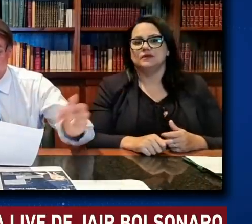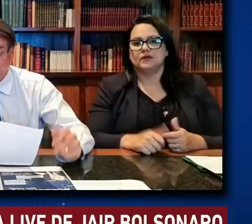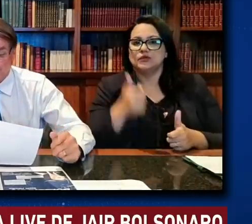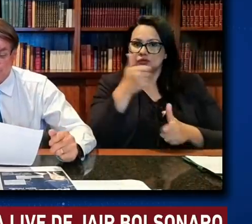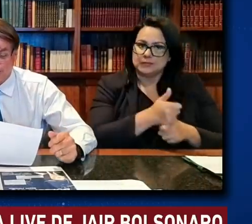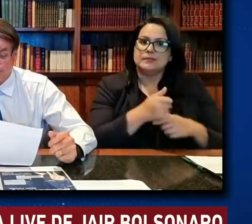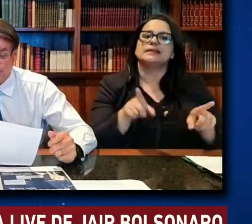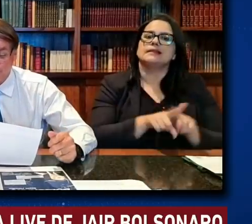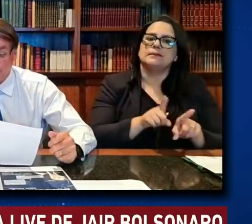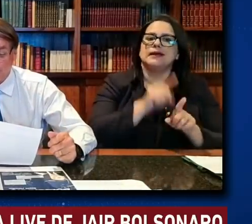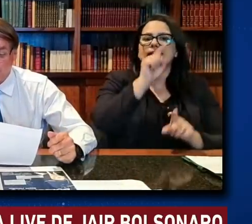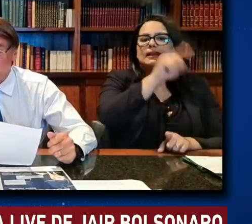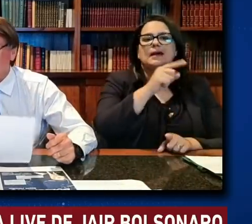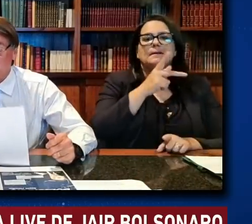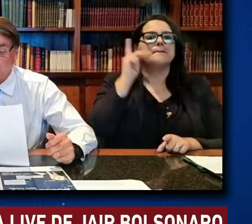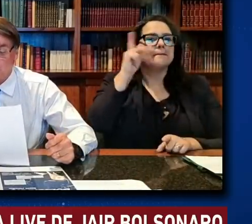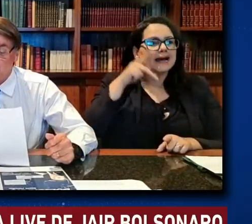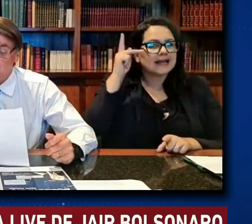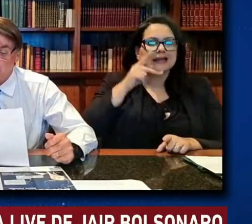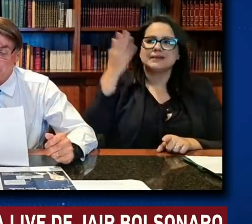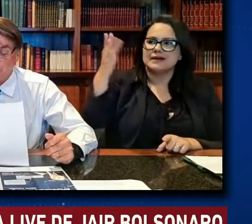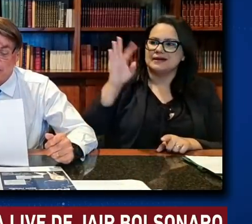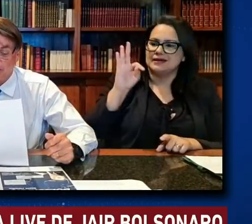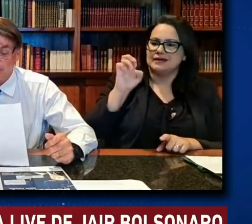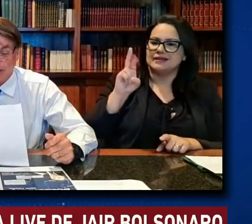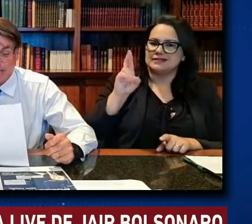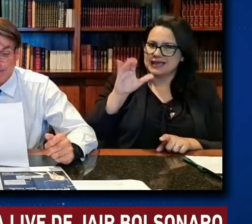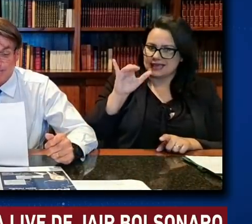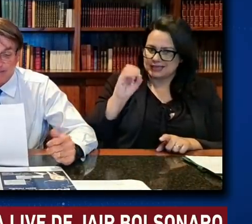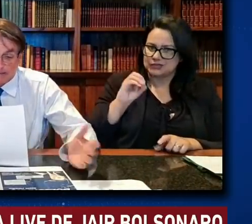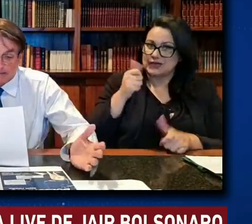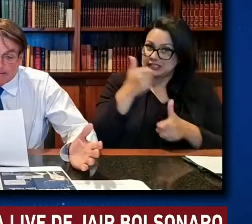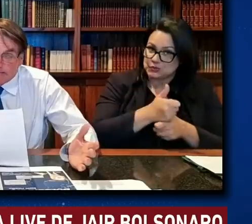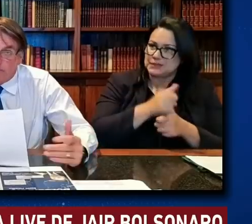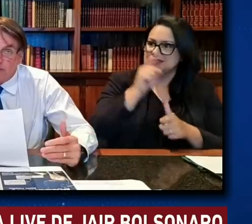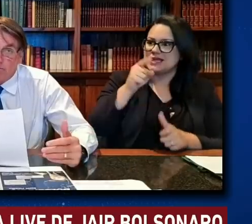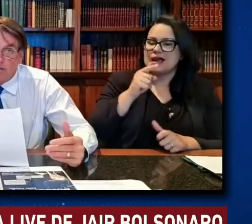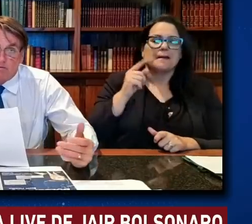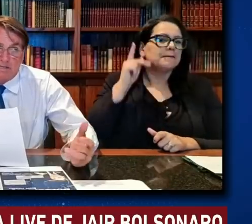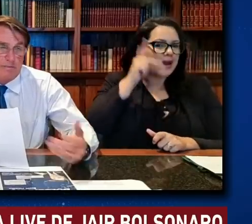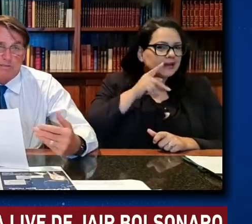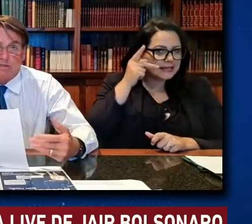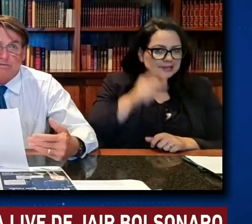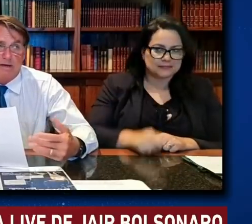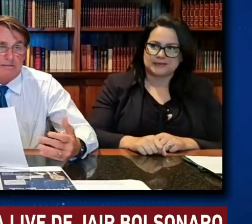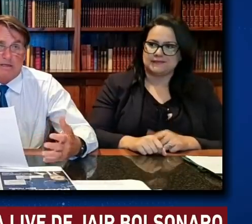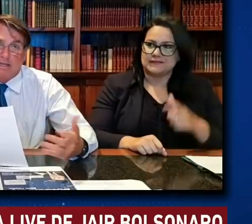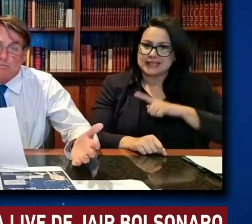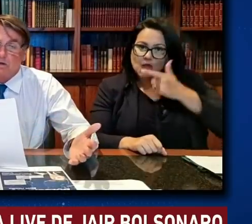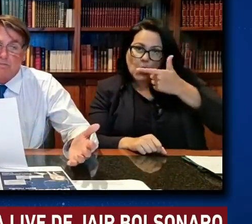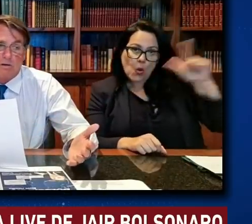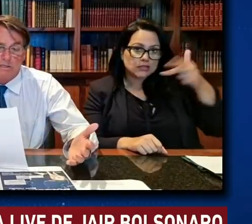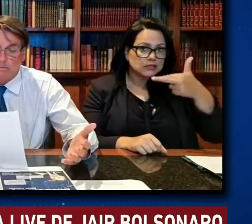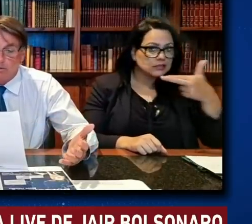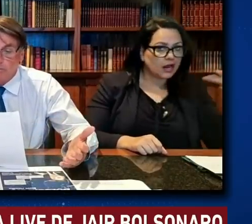suplente ao Senado lá na Paraíba, que é o Tércio aí, vem suplente lá pela Paraíba. No resto aí, não sei se mais alguém vai querer